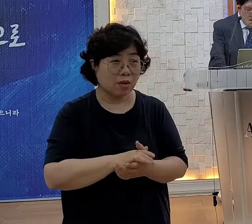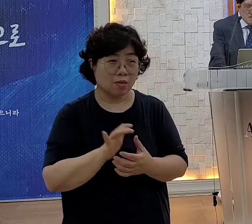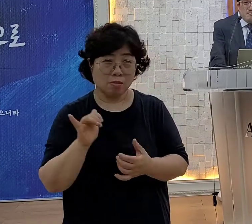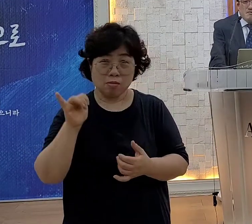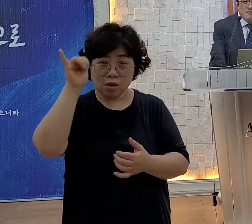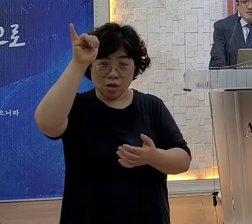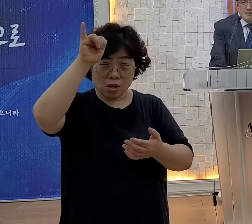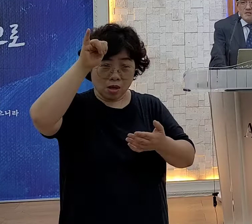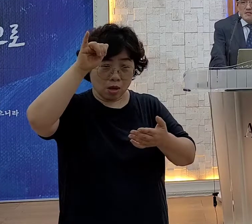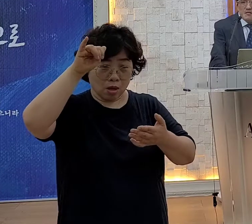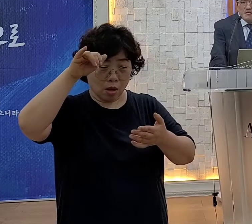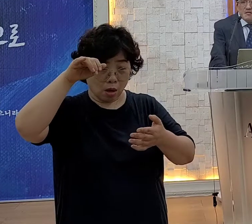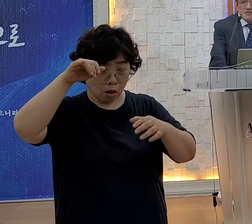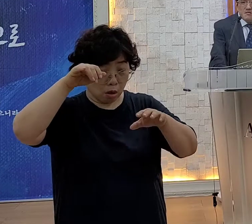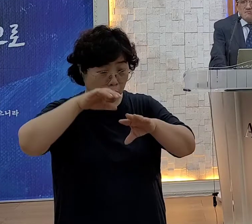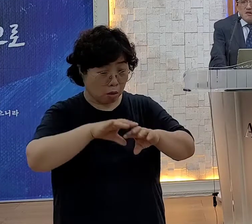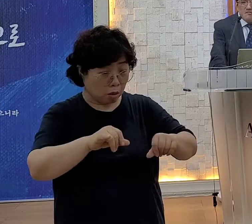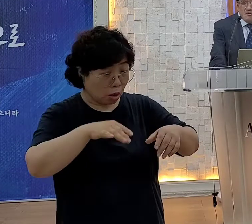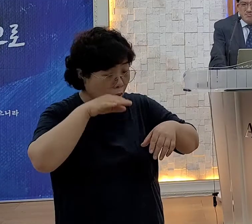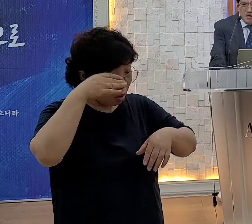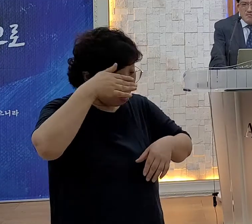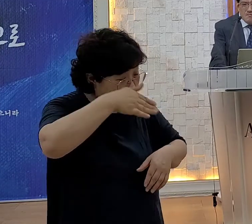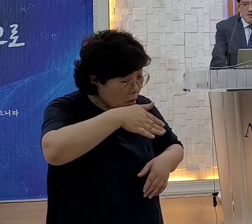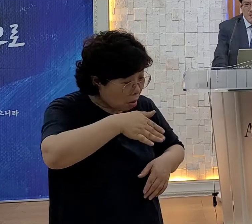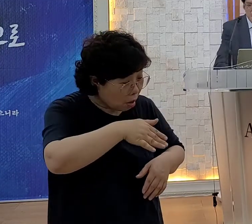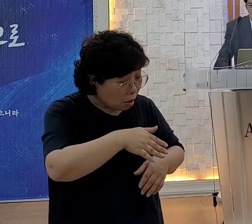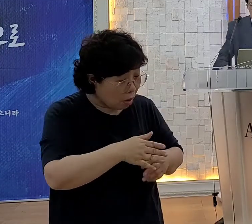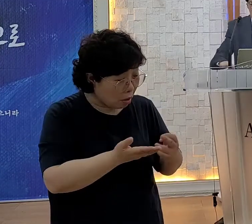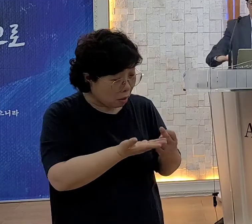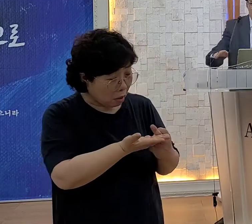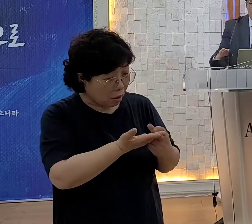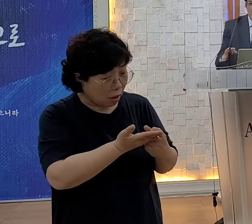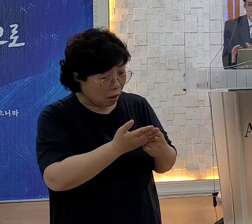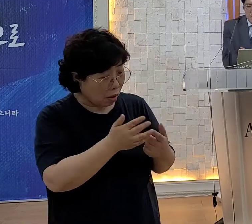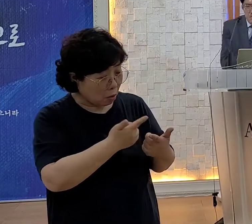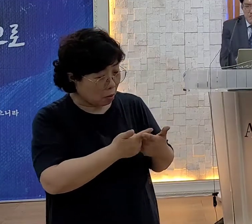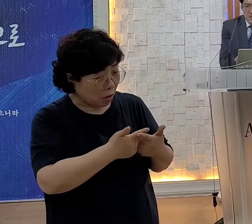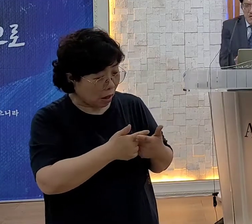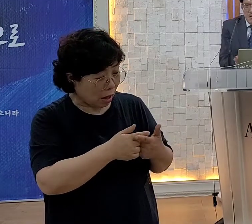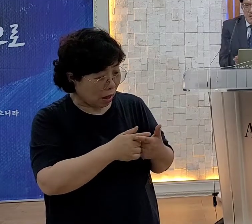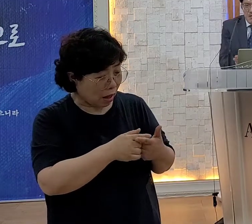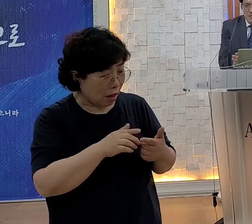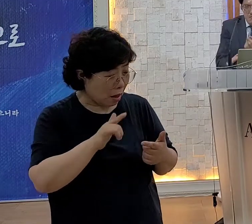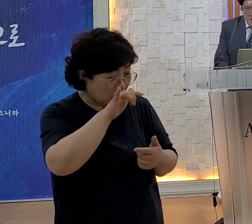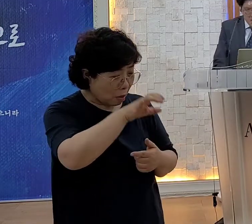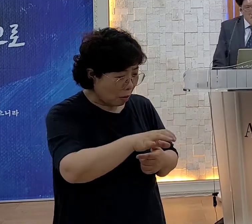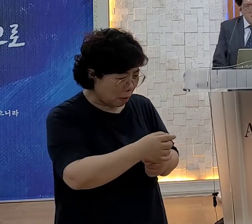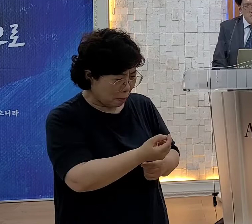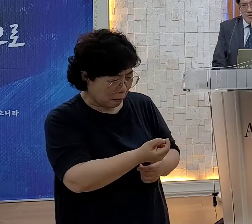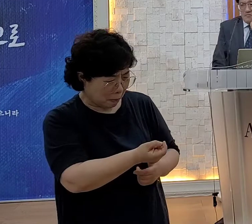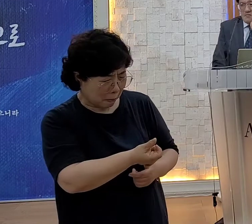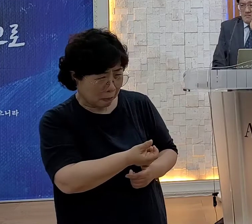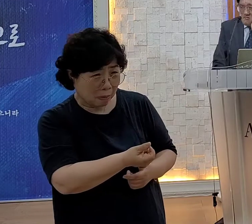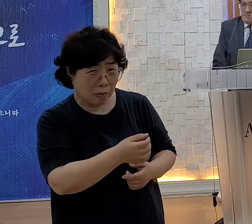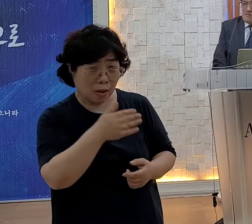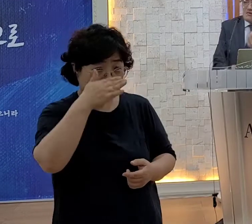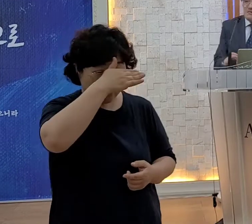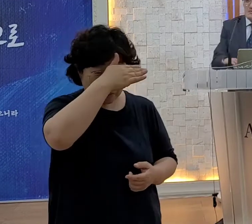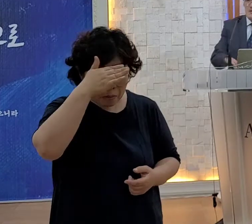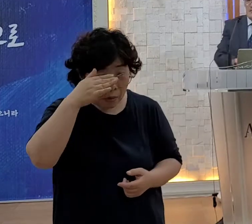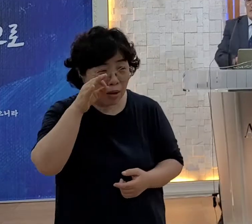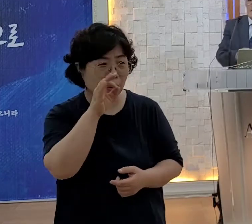위에서 땅을 보면 그 제주도나 우리 부산 공항이, 김해 공항이 어떻게 보입니까? 편하게 보이잖아요.